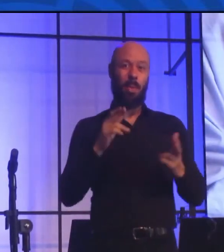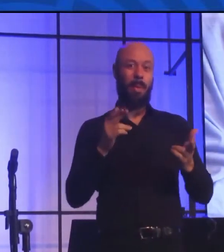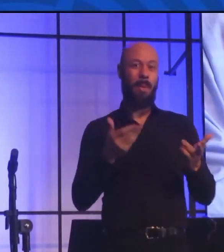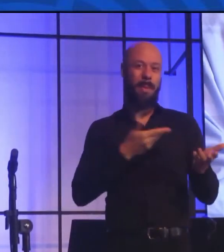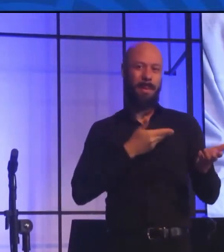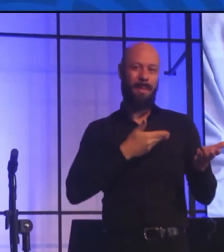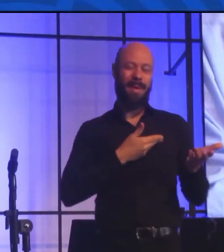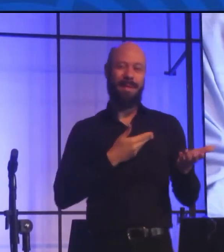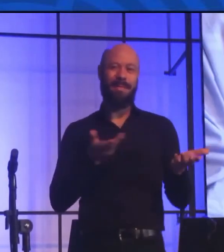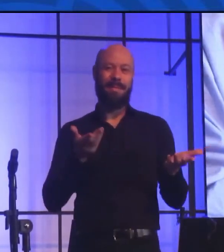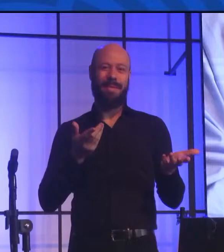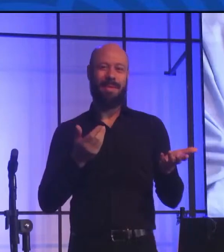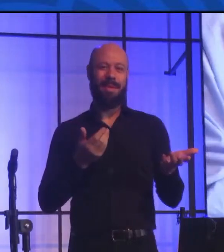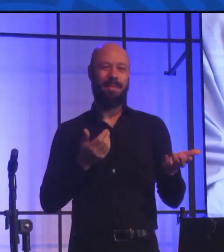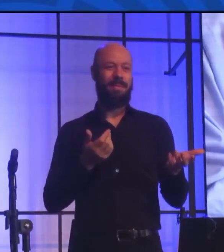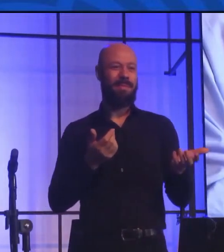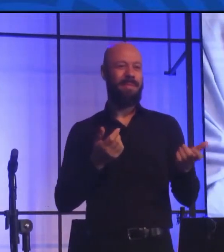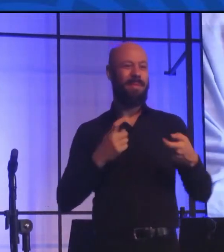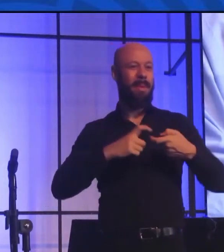surpreso